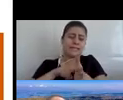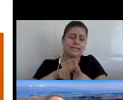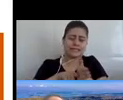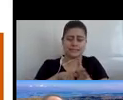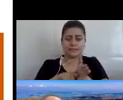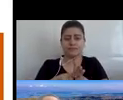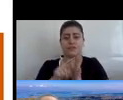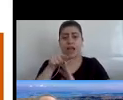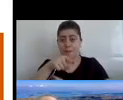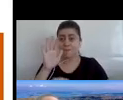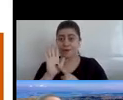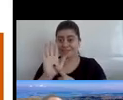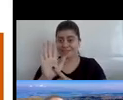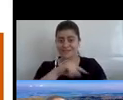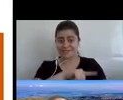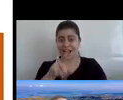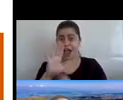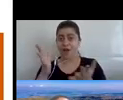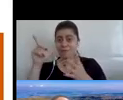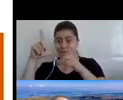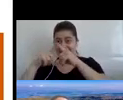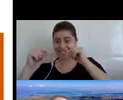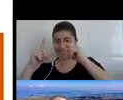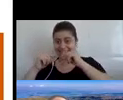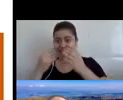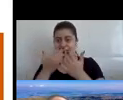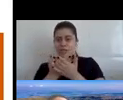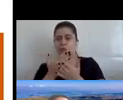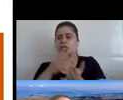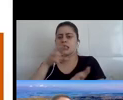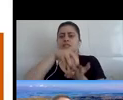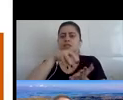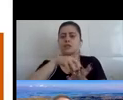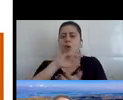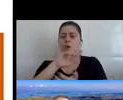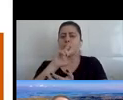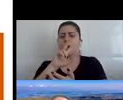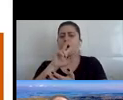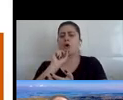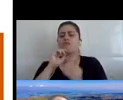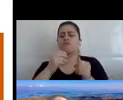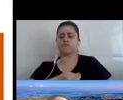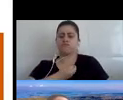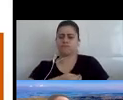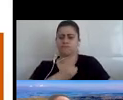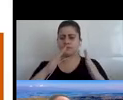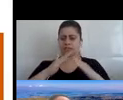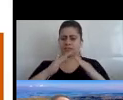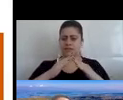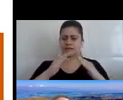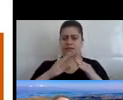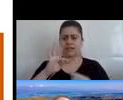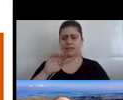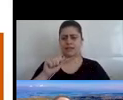em Brasília a gente está estudando muito o caso do setor habitacional Taquari, que é uma área de expansão urbana, né,